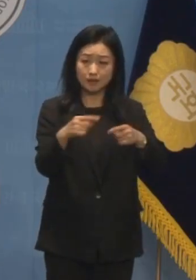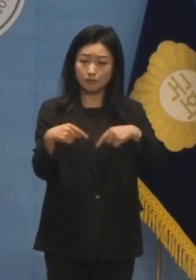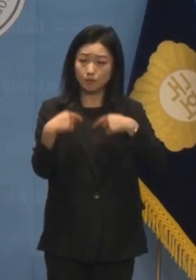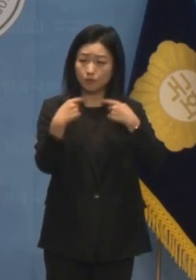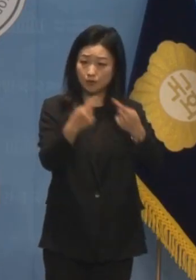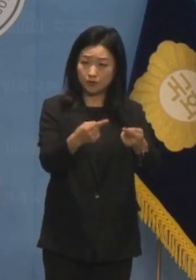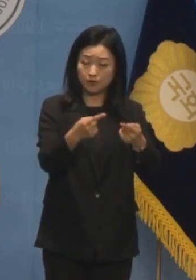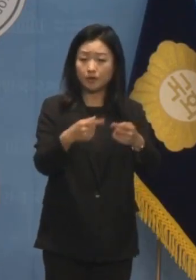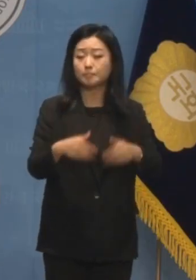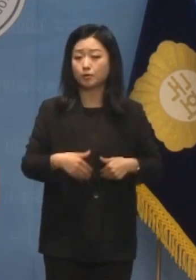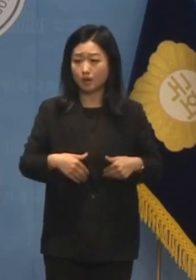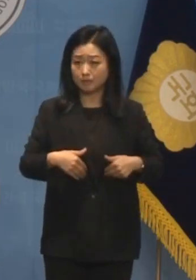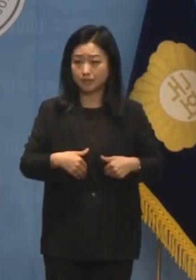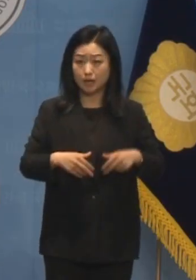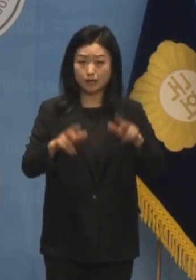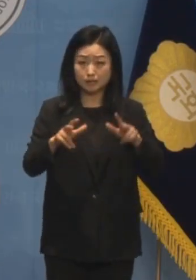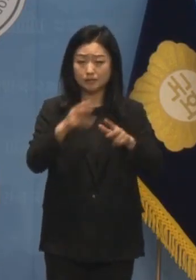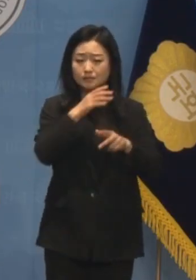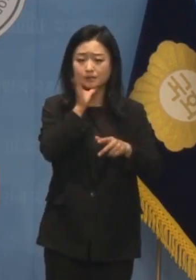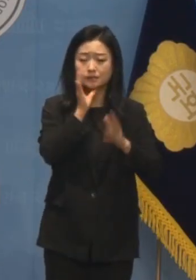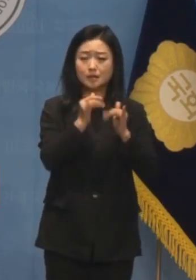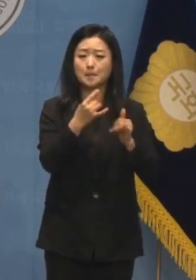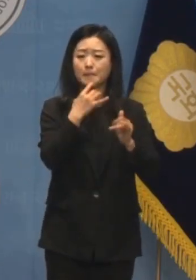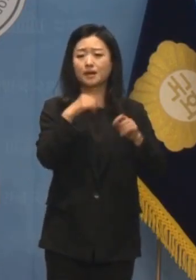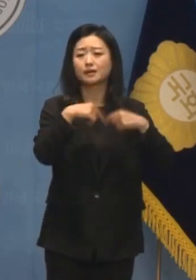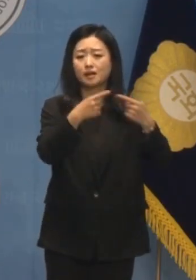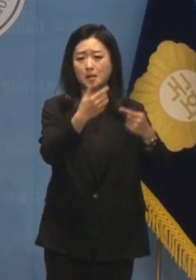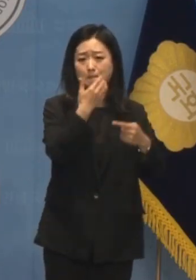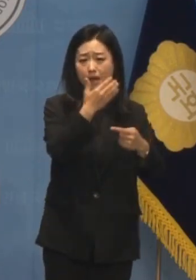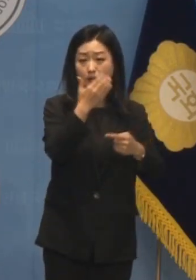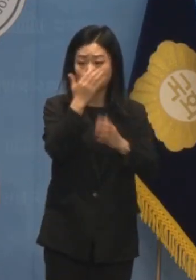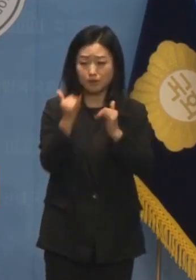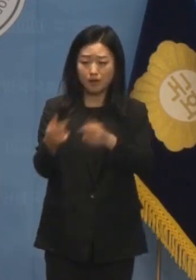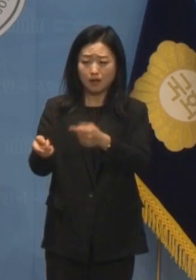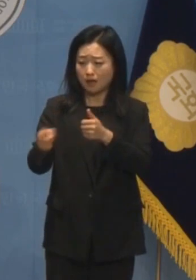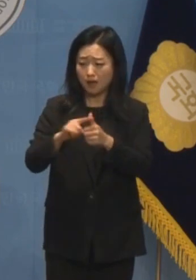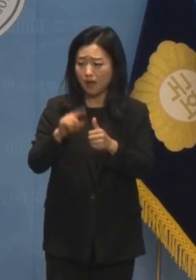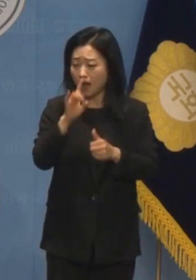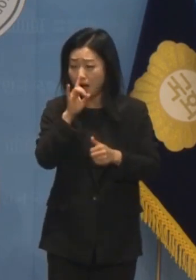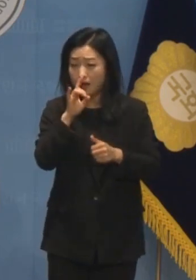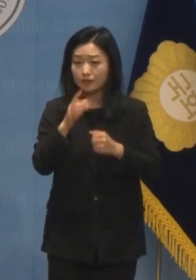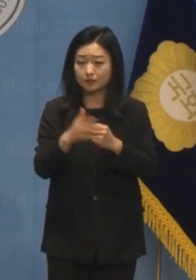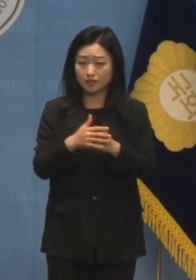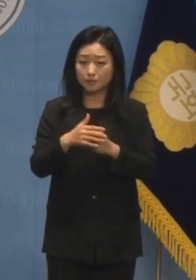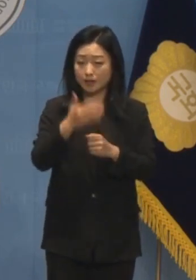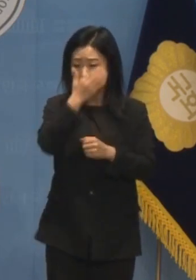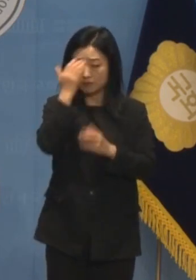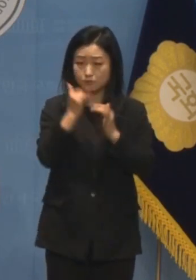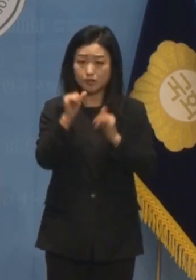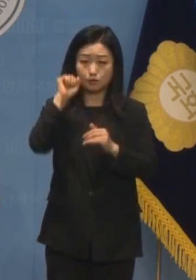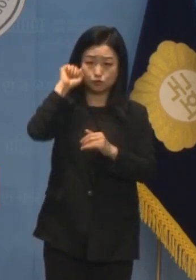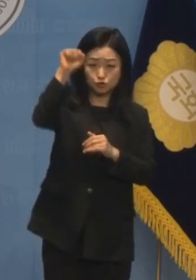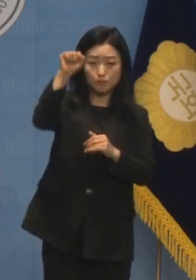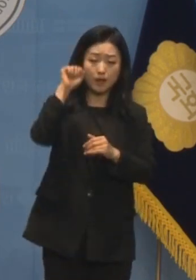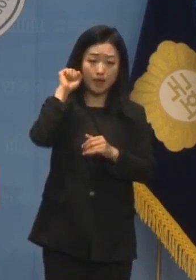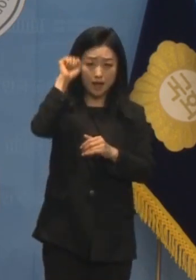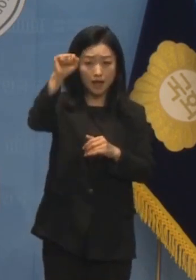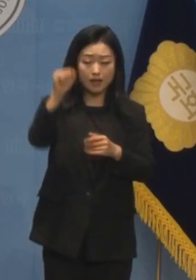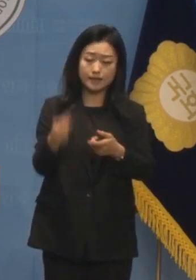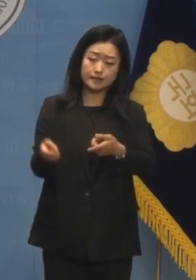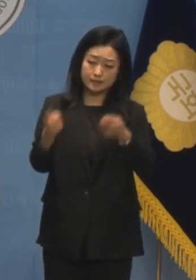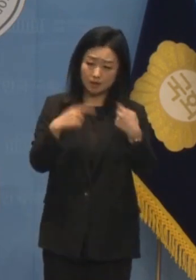현행 자격 요건을 바꾸어서 유능한 인재들이 선거에 나설 수 있도록 해야만